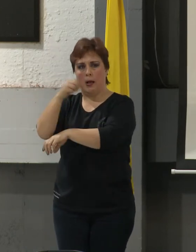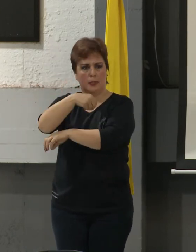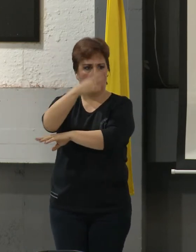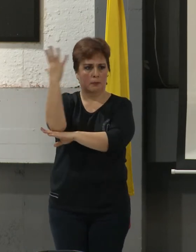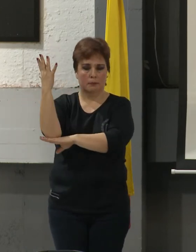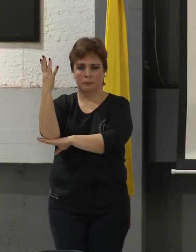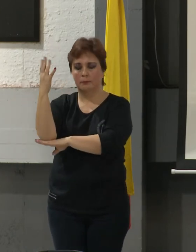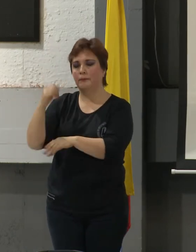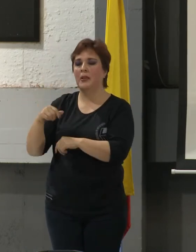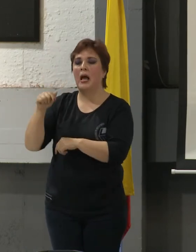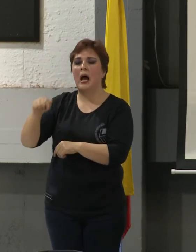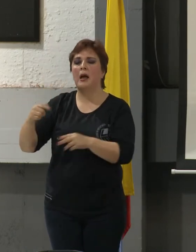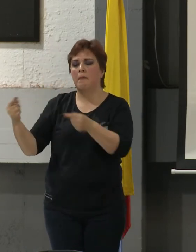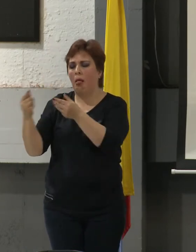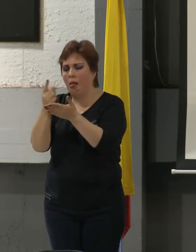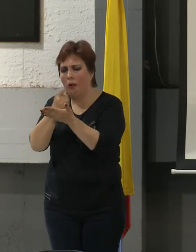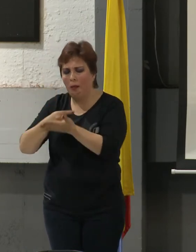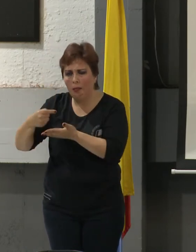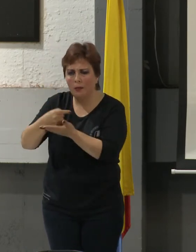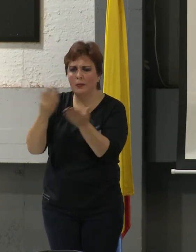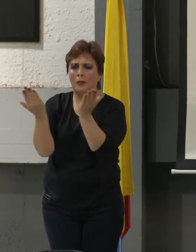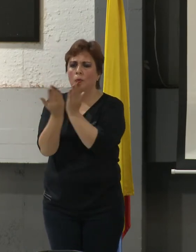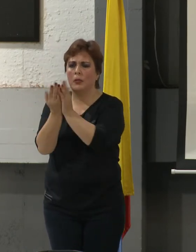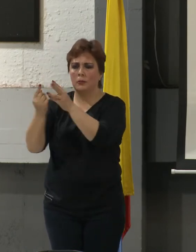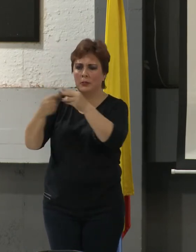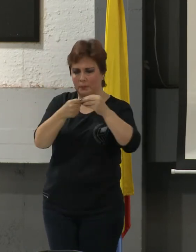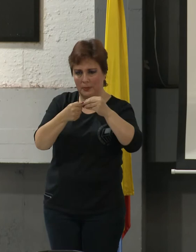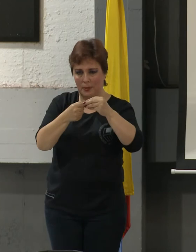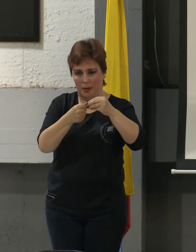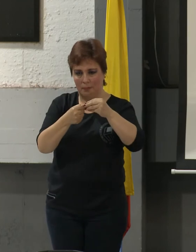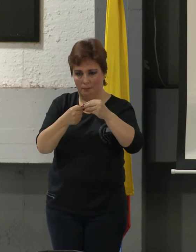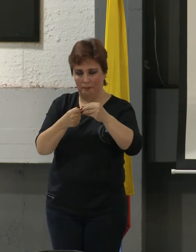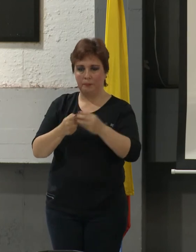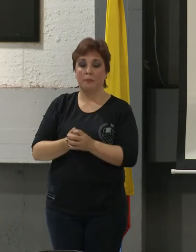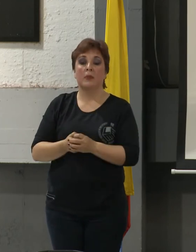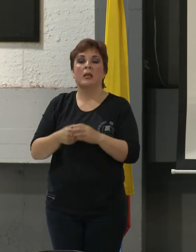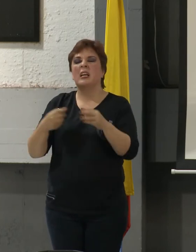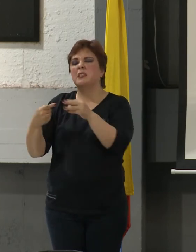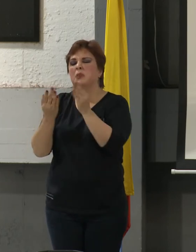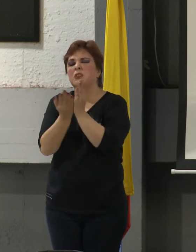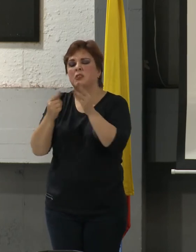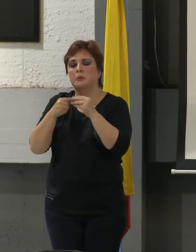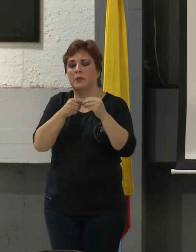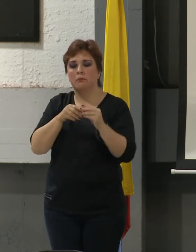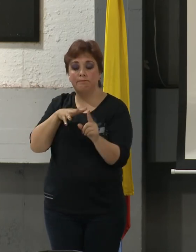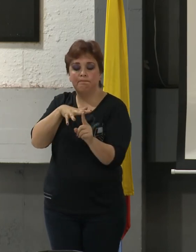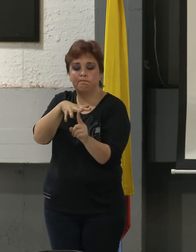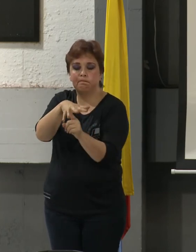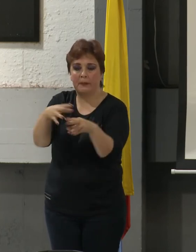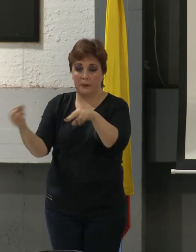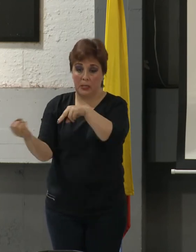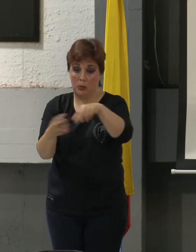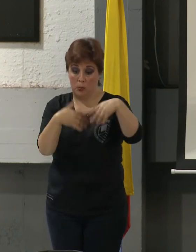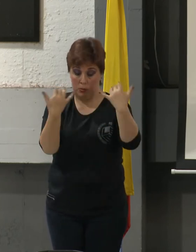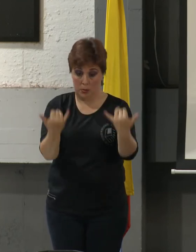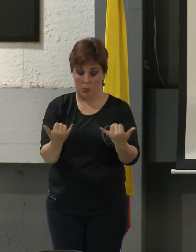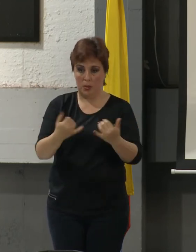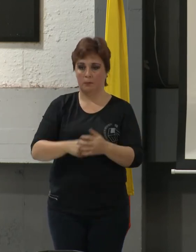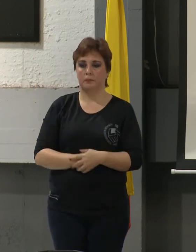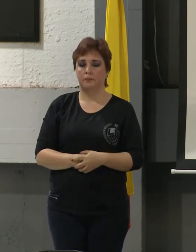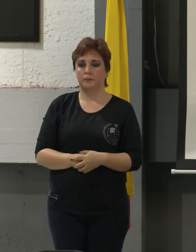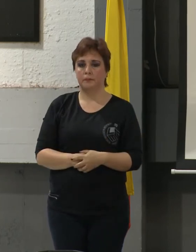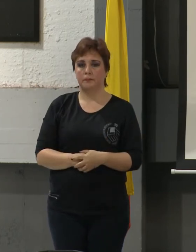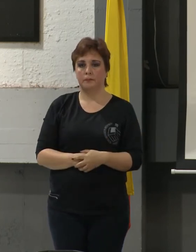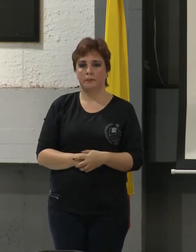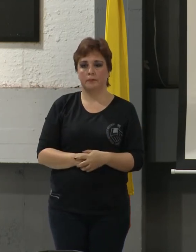torno a la educación especial como campo de saber disciplinar y su incidencia en la educación actual por otro lado la